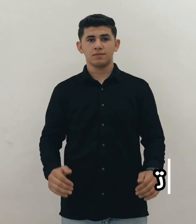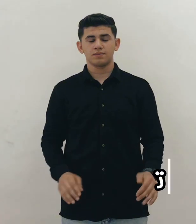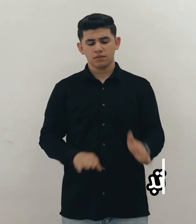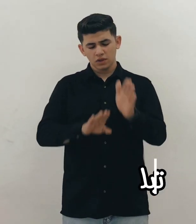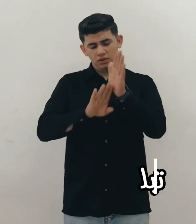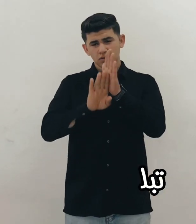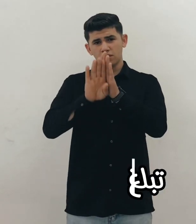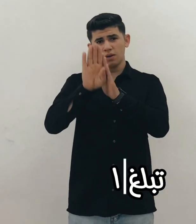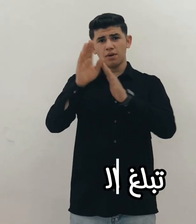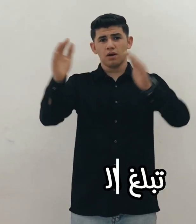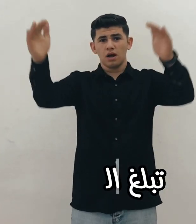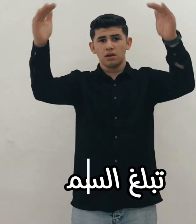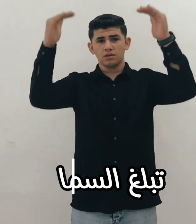السماك تبلغ